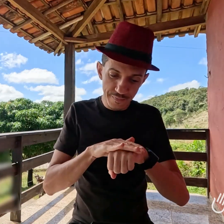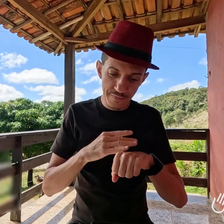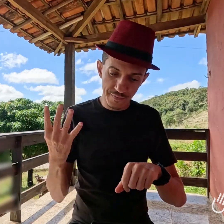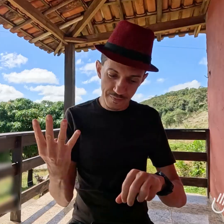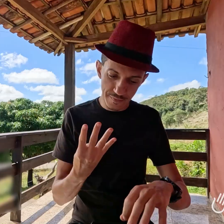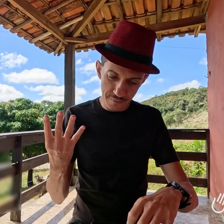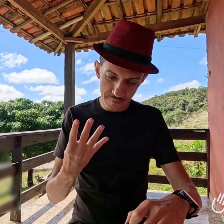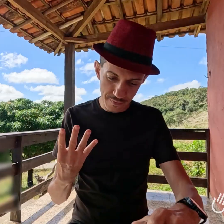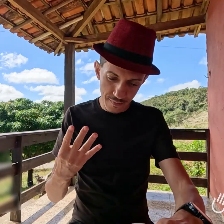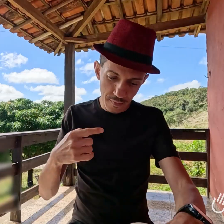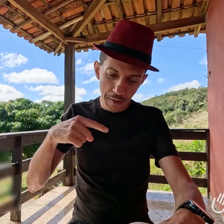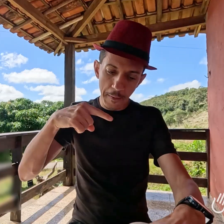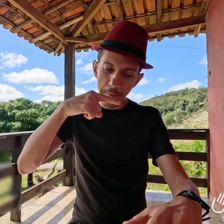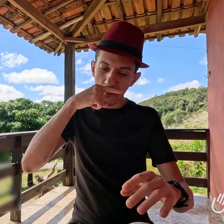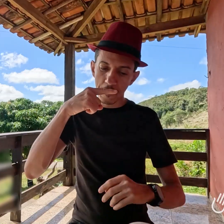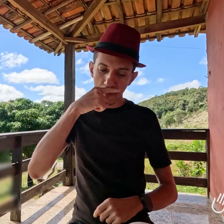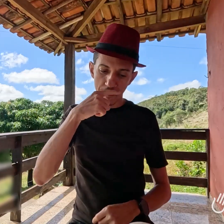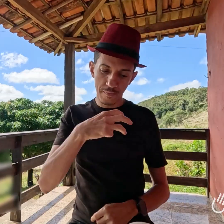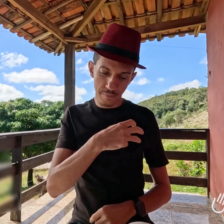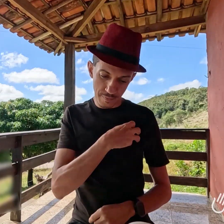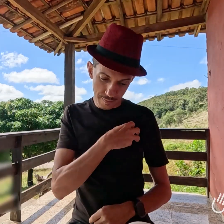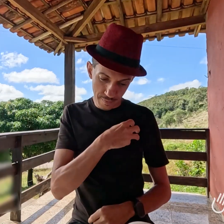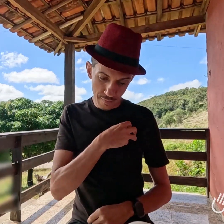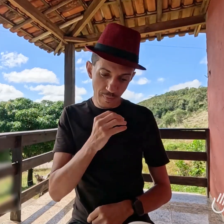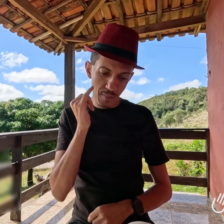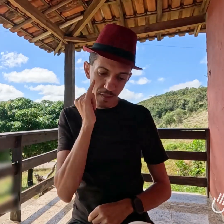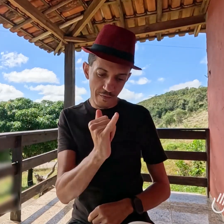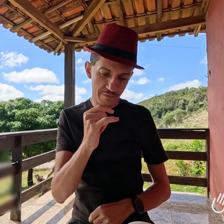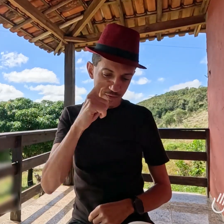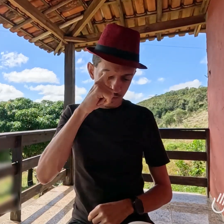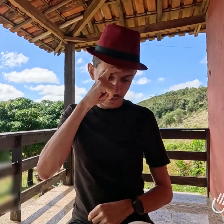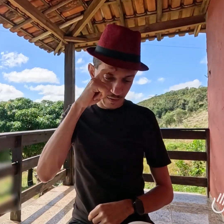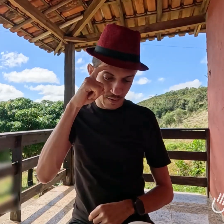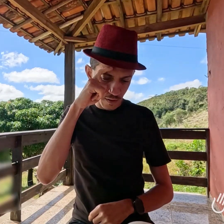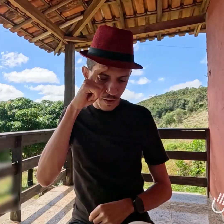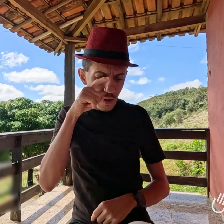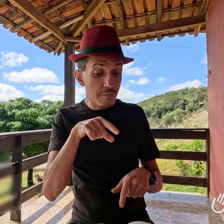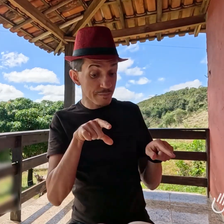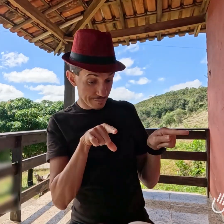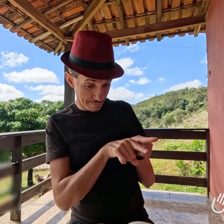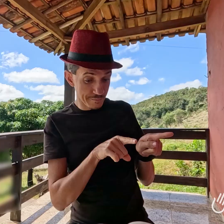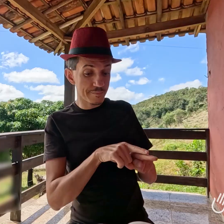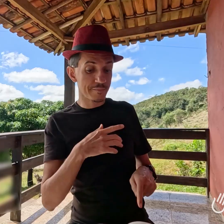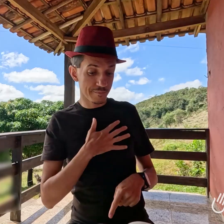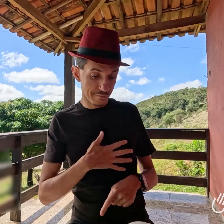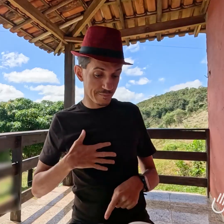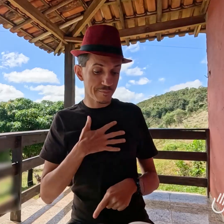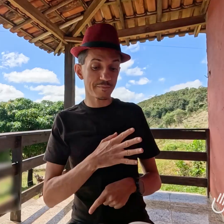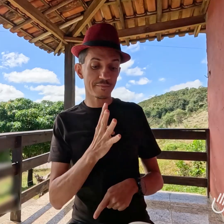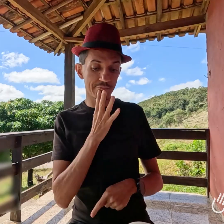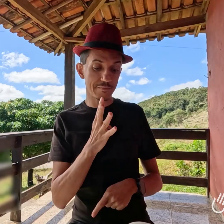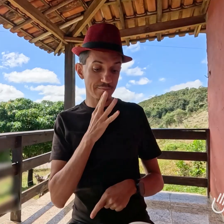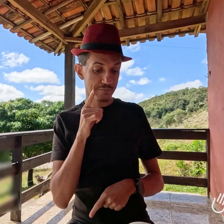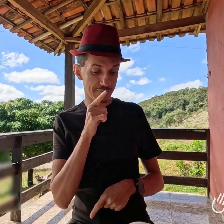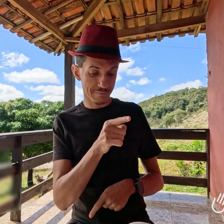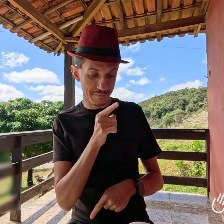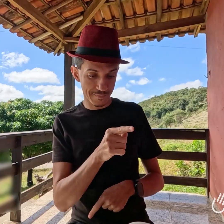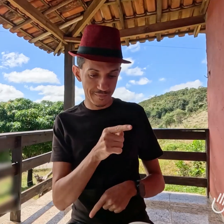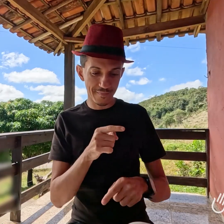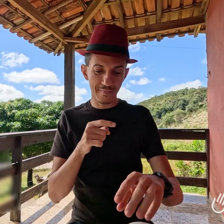A Lígia gostou muito de conversar com os 4. O Silvio falou para a Lígia: olha, eu gostei muito de